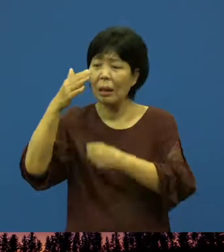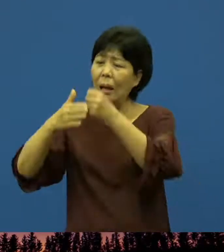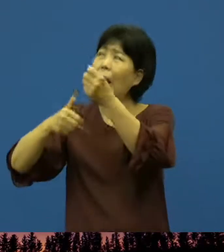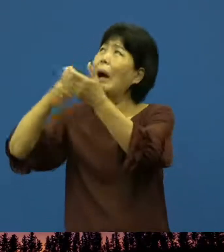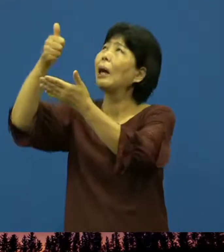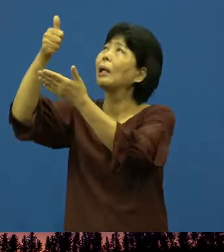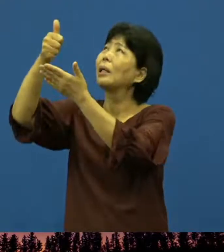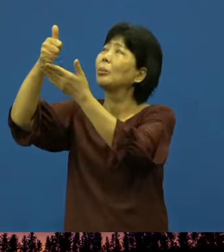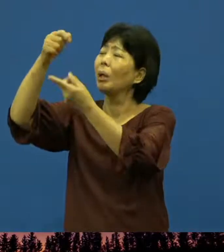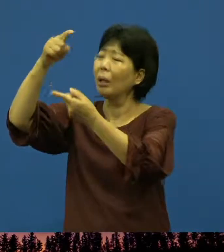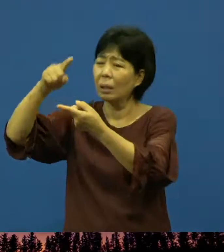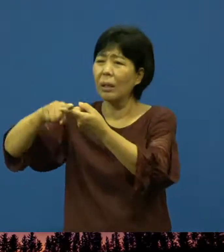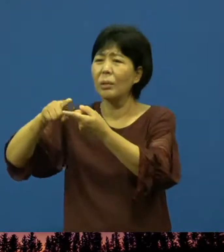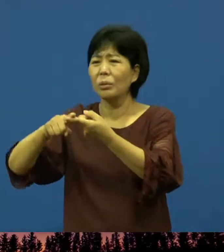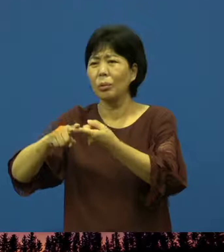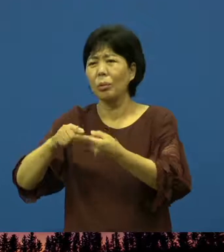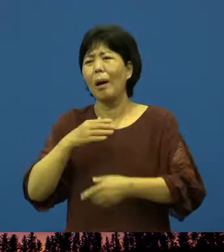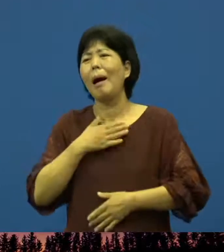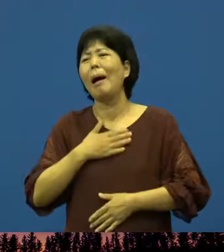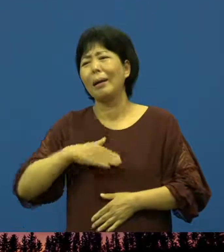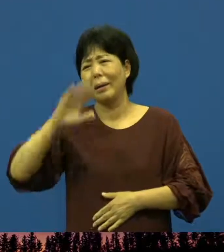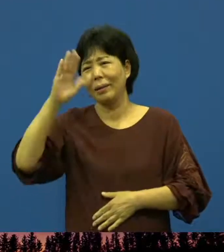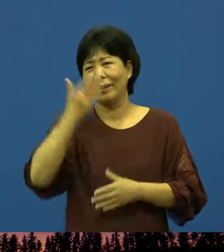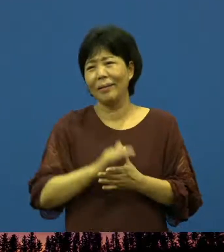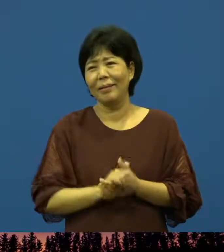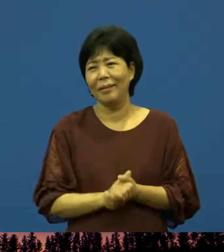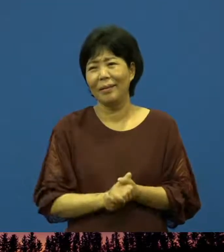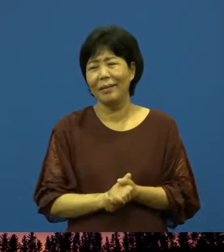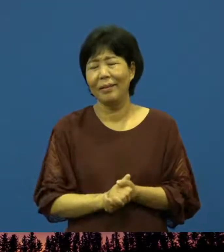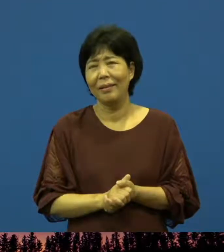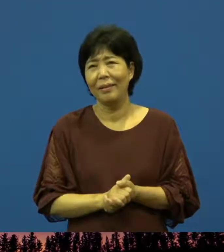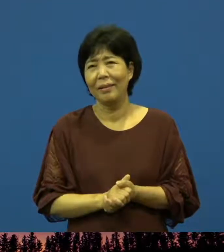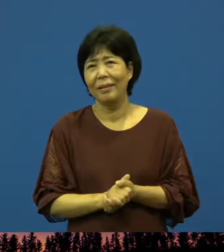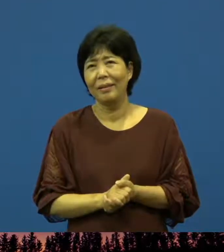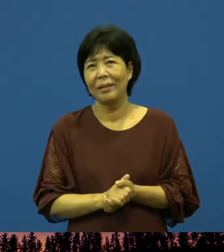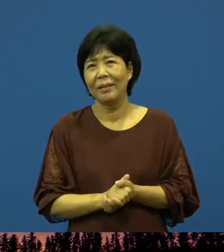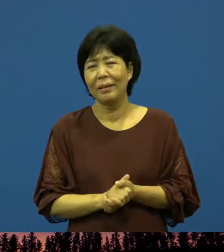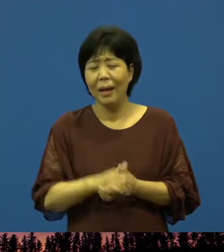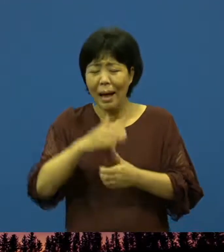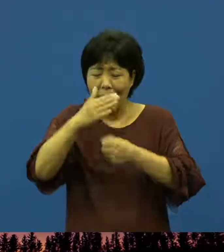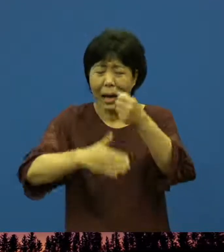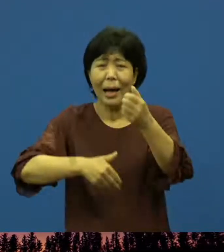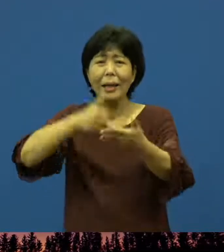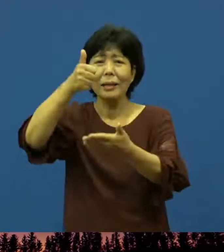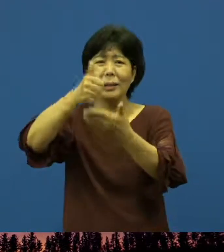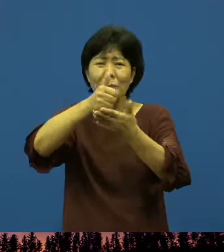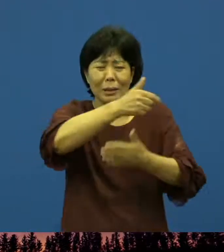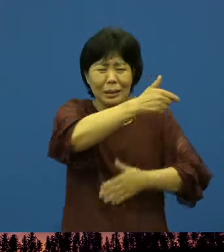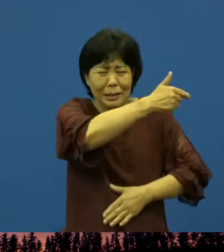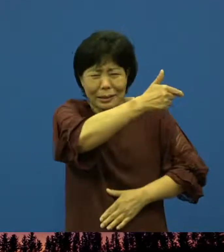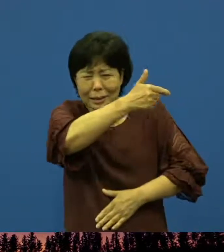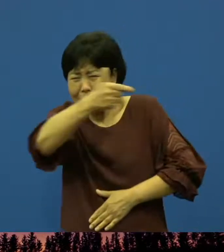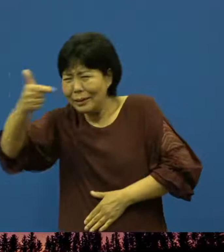우리가 온전히 다 경험할 수 있는 하나님이 아니고 그러기에는 하나님이 너무 크신 분이세요.